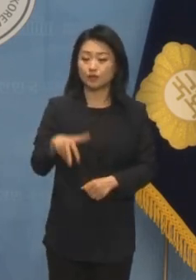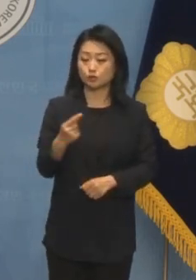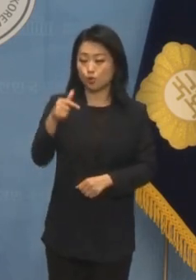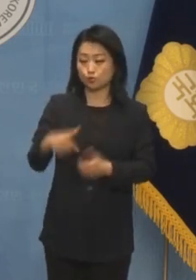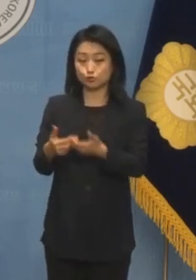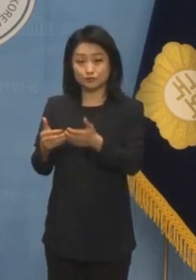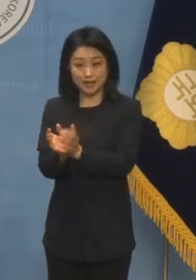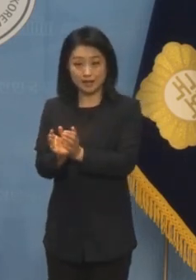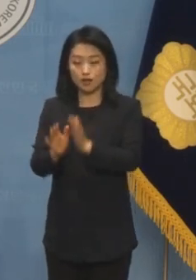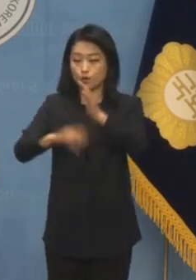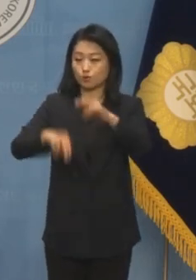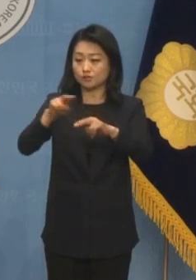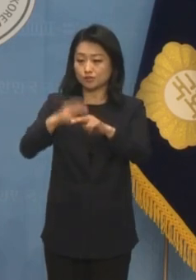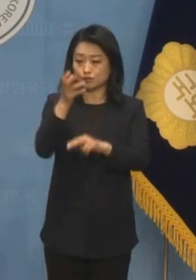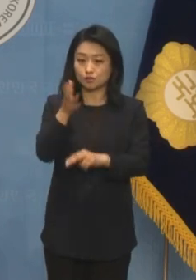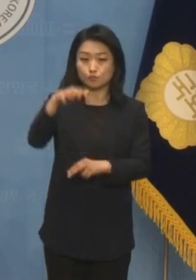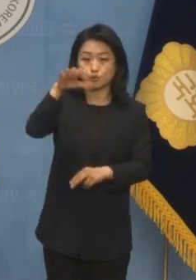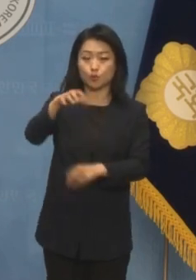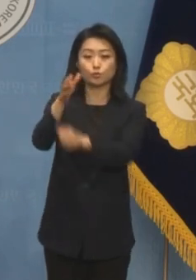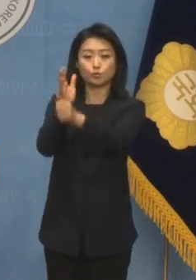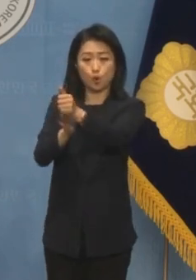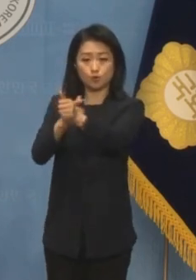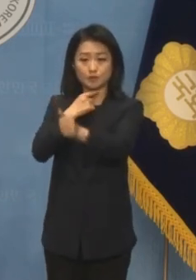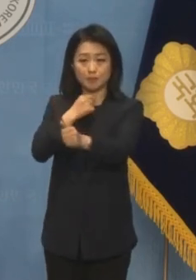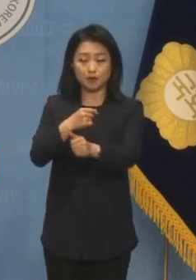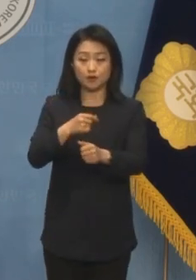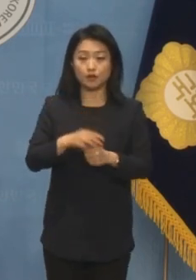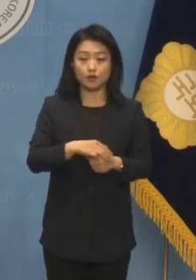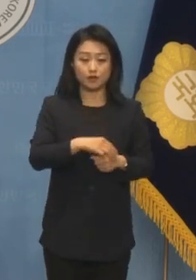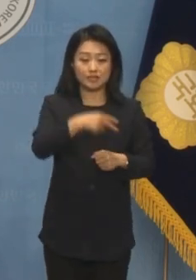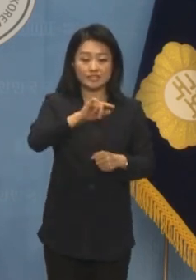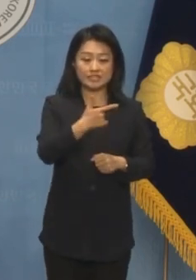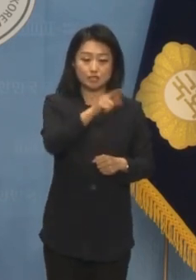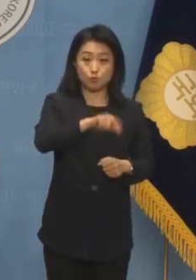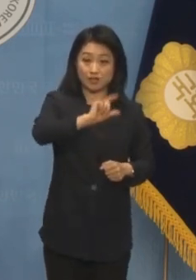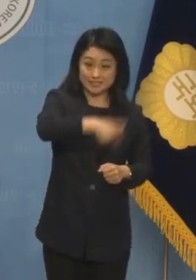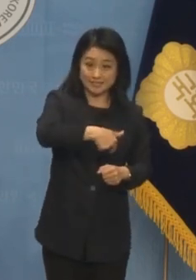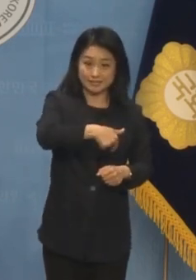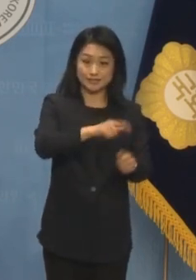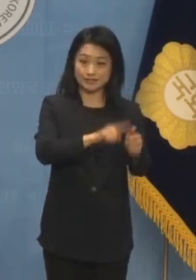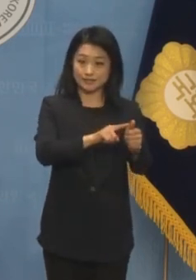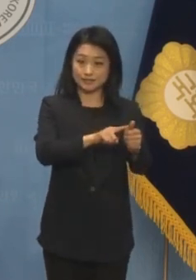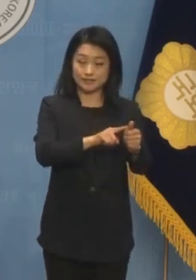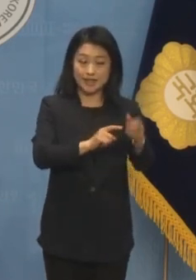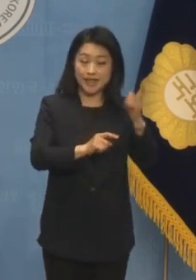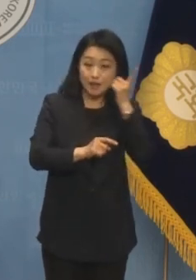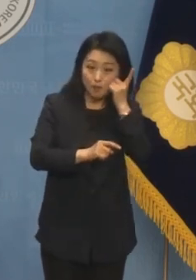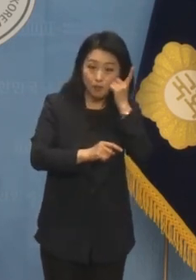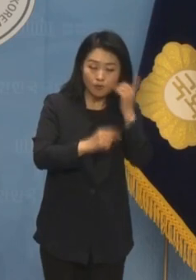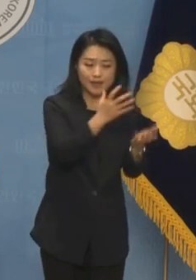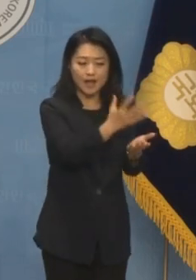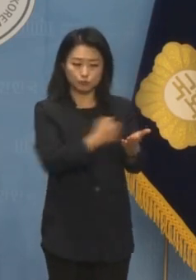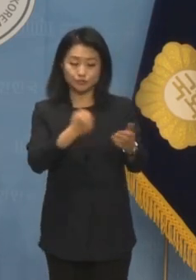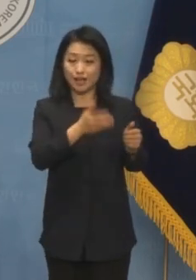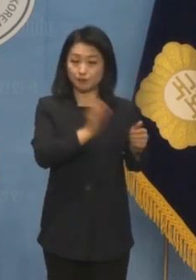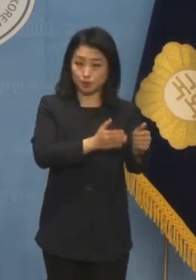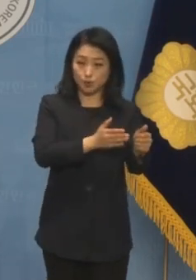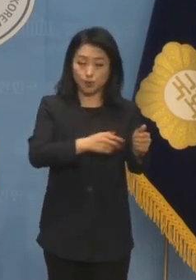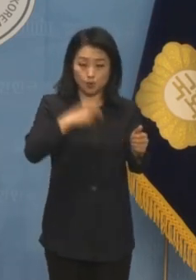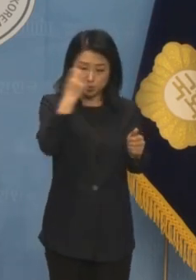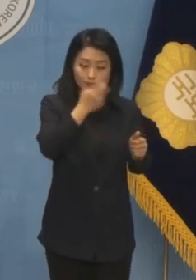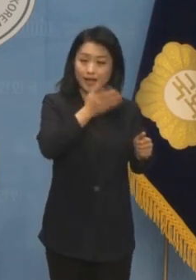조국혁신당이 공수처에 요구합니다. 신원식 장관의 핸드폰을 즉시 압수수색하고 신원식 장관을